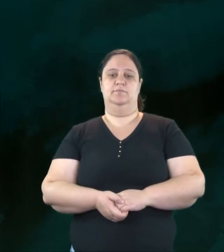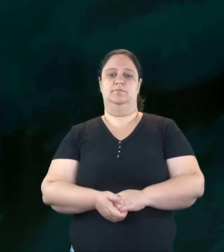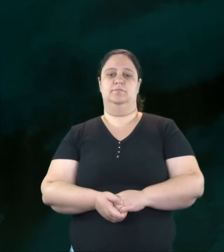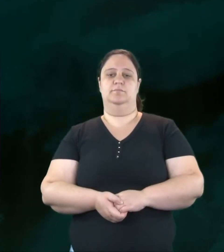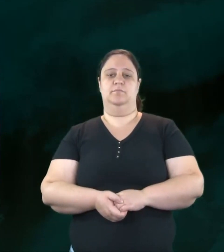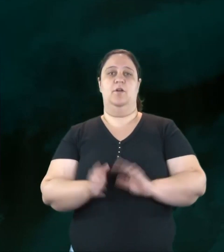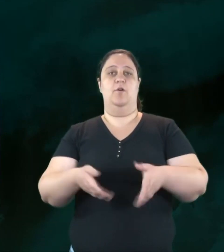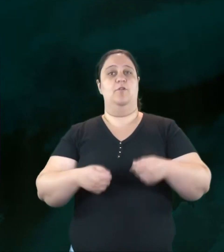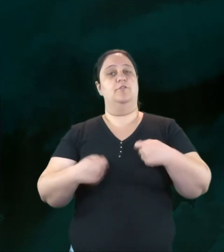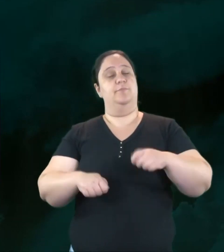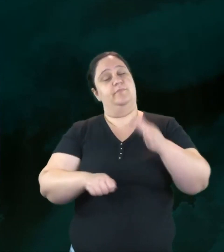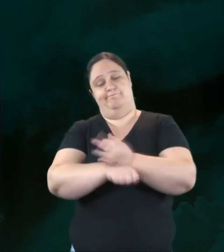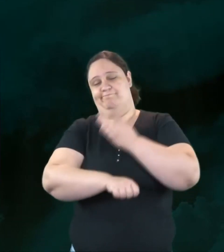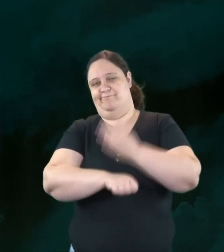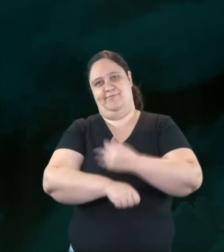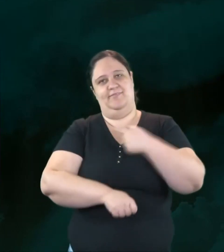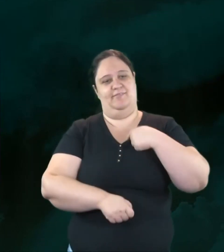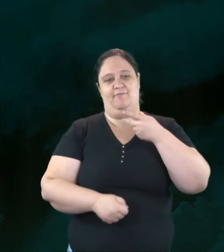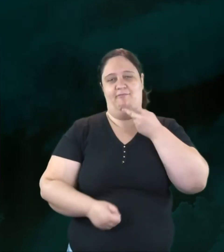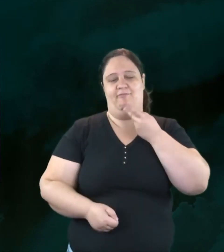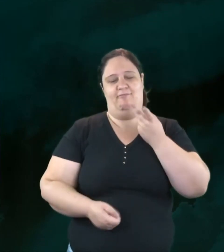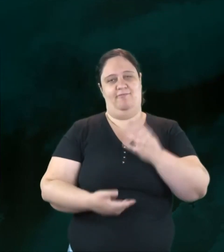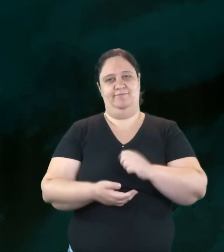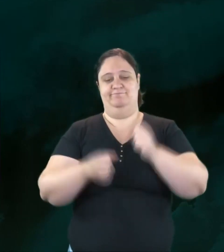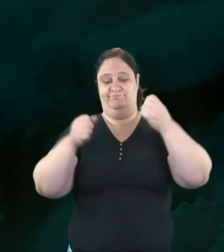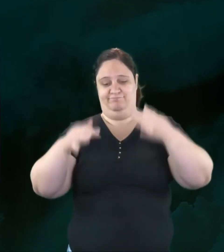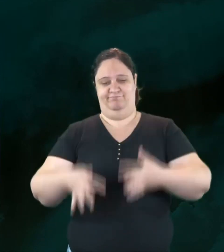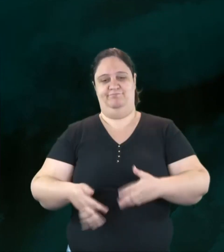Hoje vocês vão ter que me tolerar um pouquinho mais, tá?